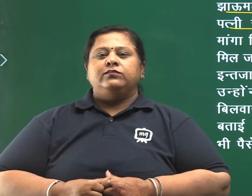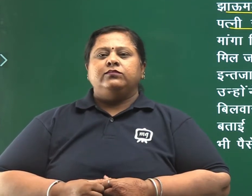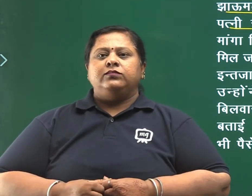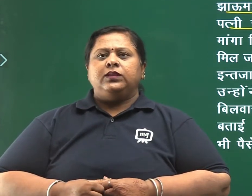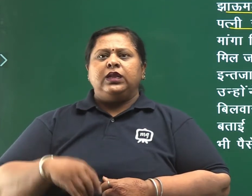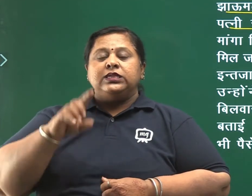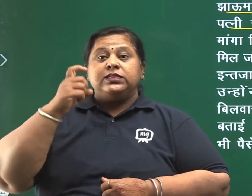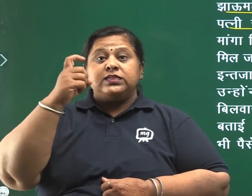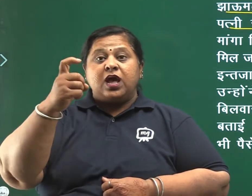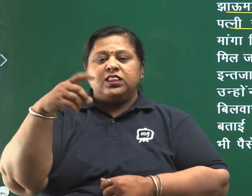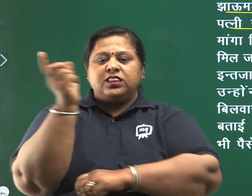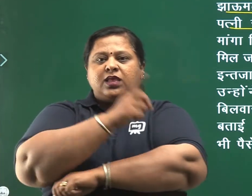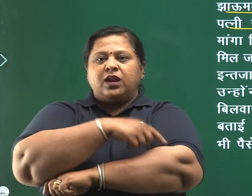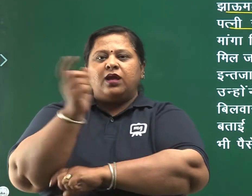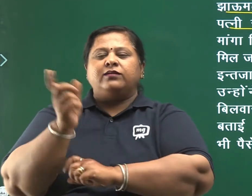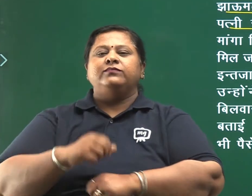7 दिन का